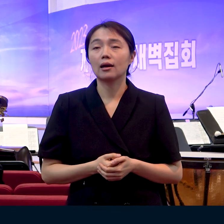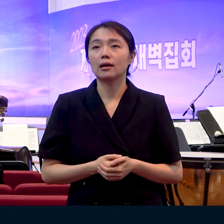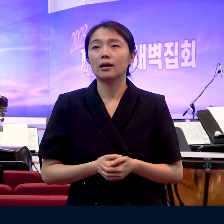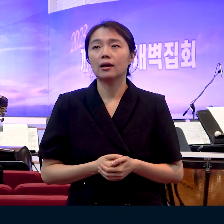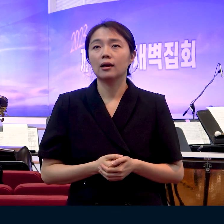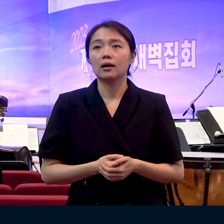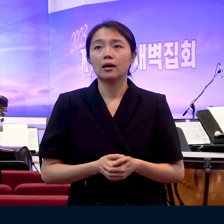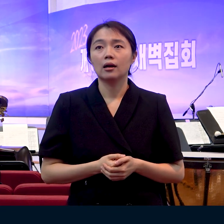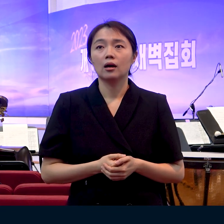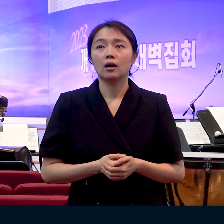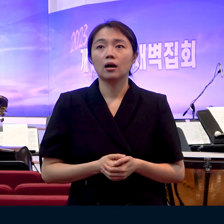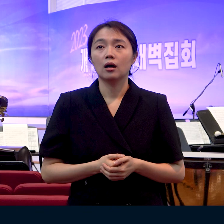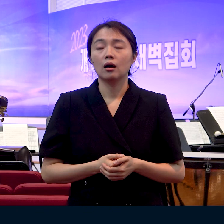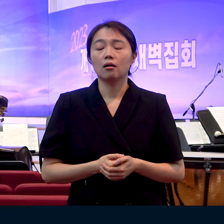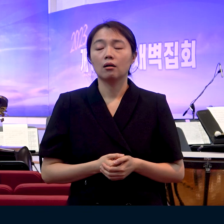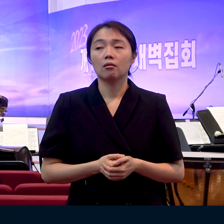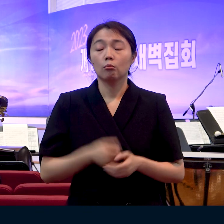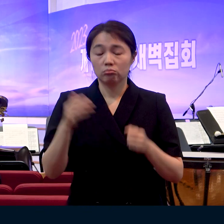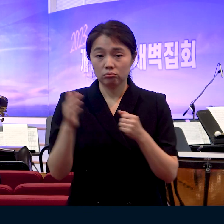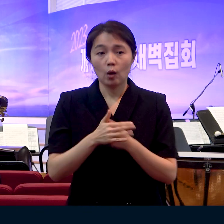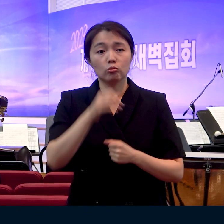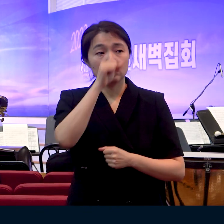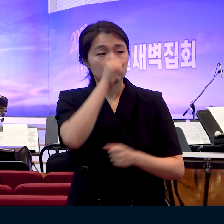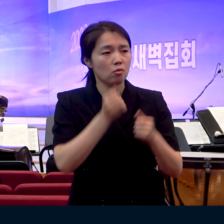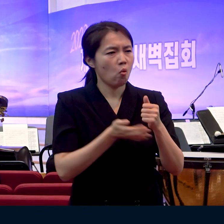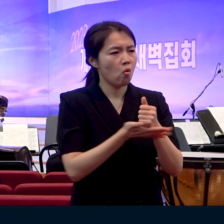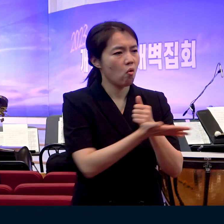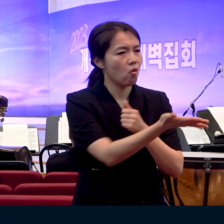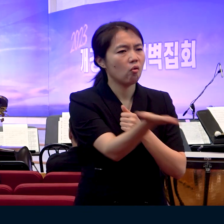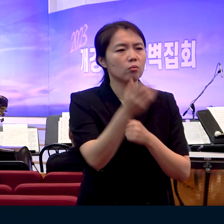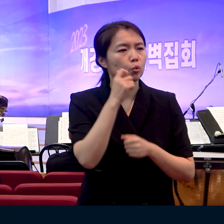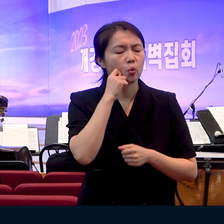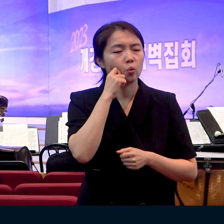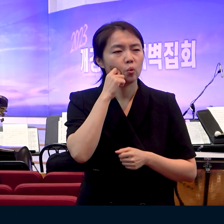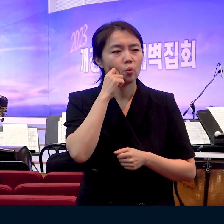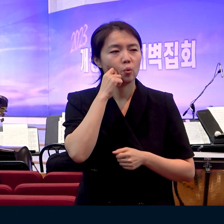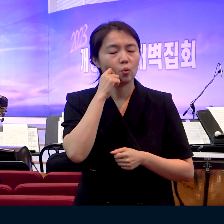보니까 선한 영향력이 나오질 않는 거예요.